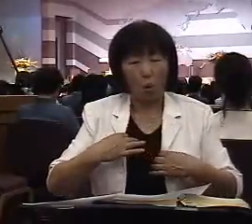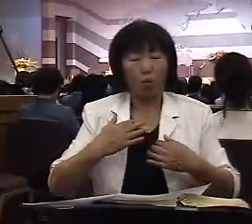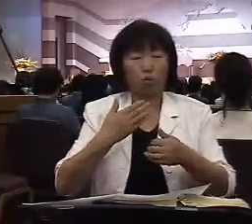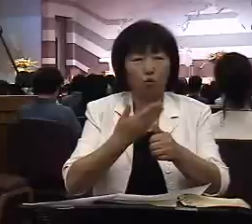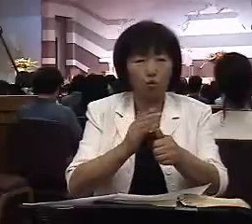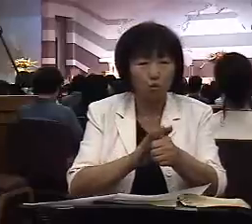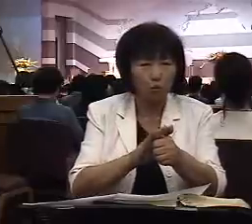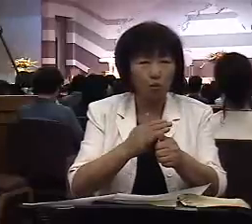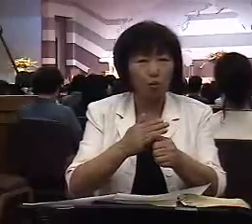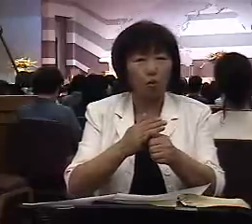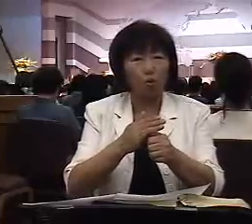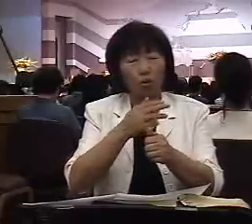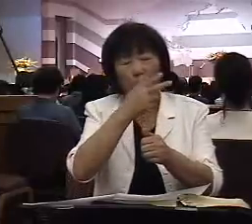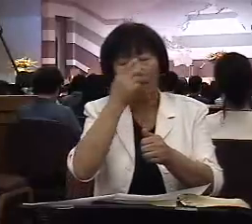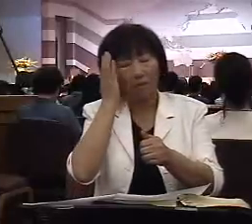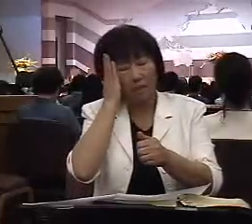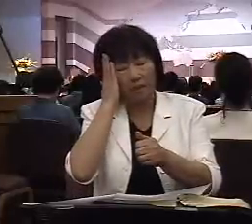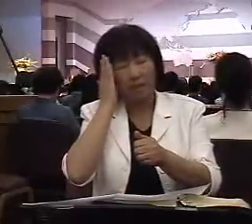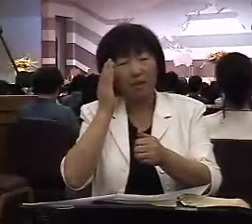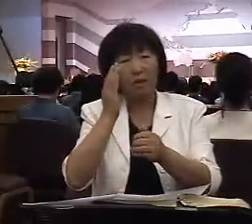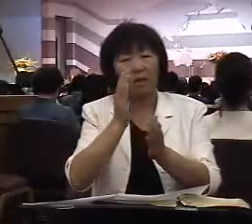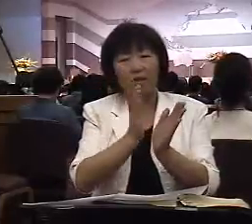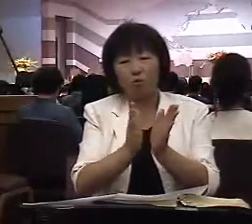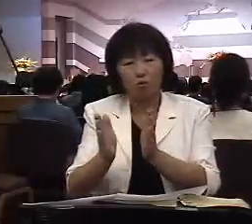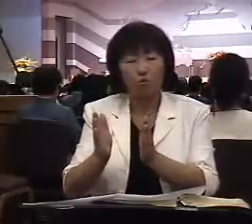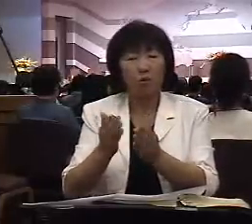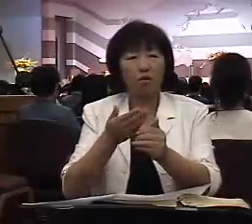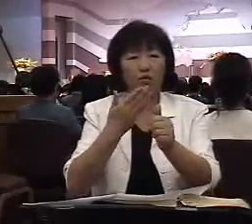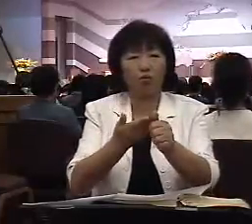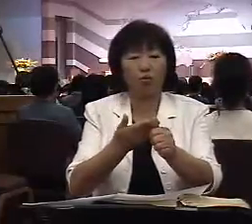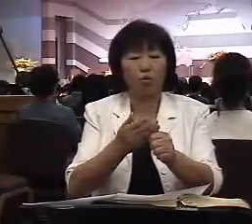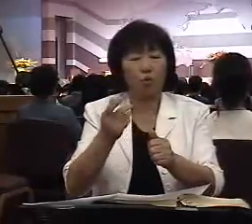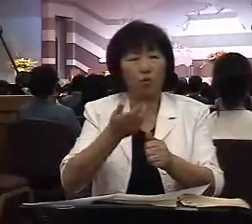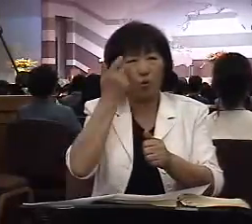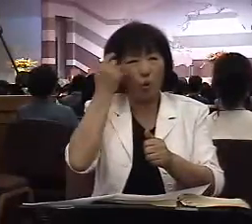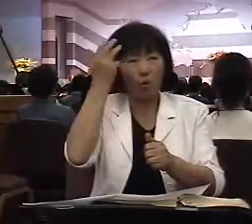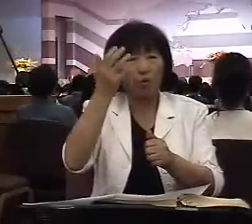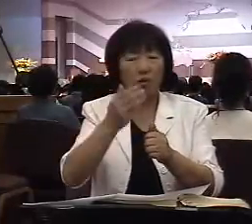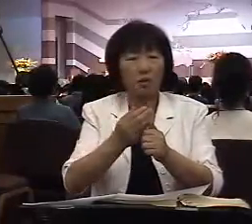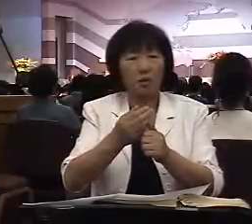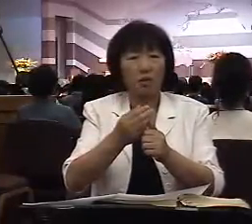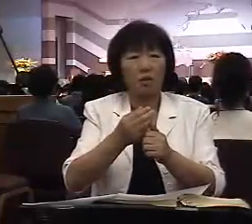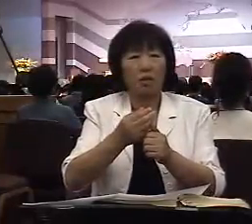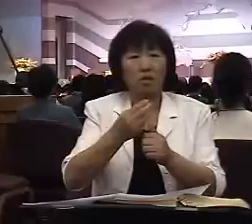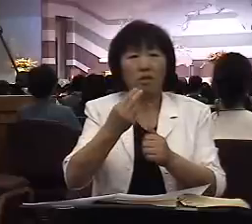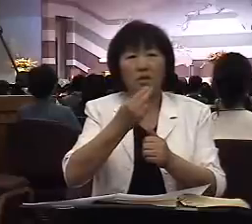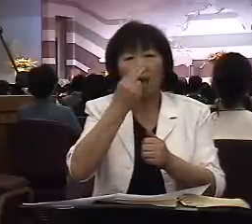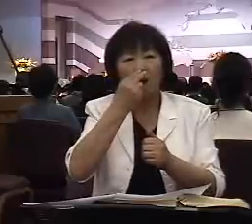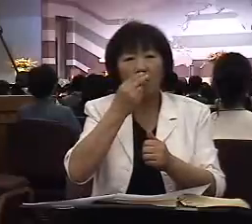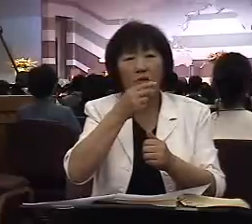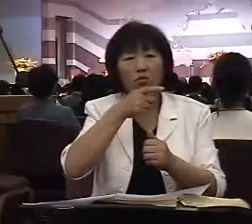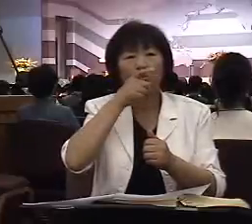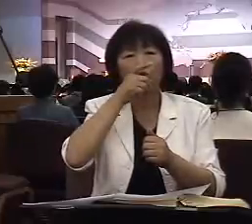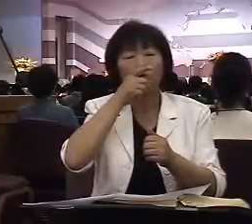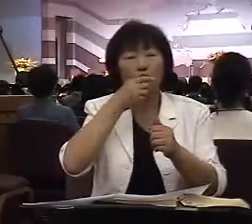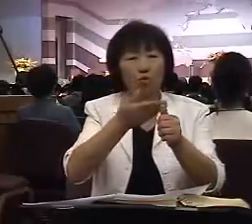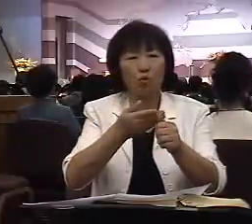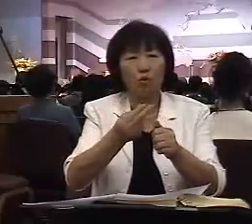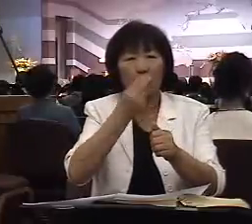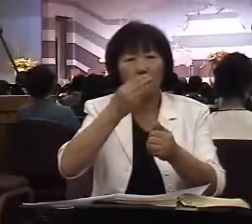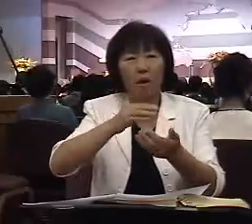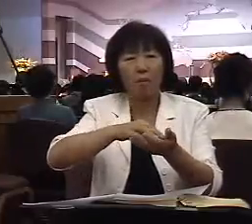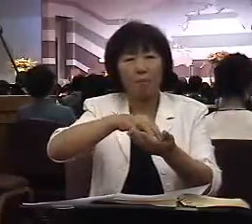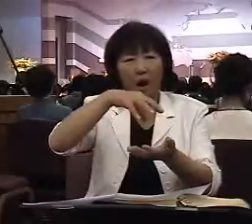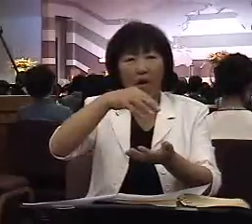것이요 잠자리를 마련해 주는 것이요 영적으로는 그들에게 생수를 주는 것이요 생명의 빵을 주는 것이요